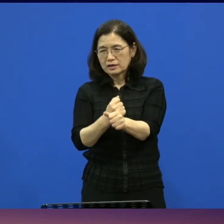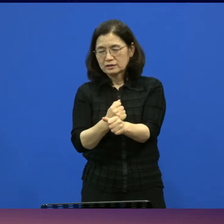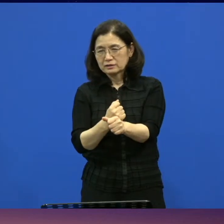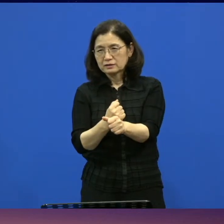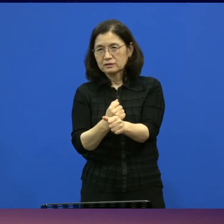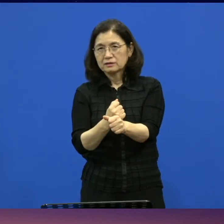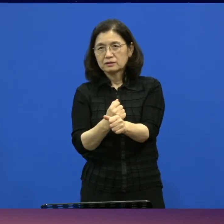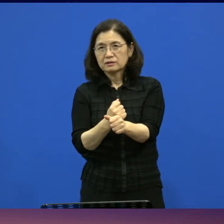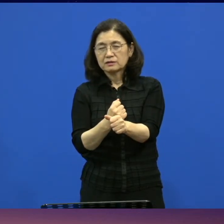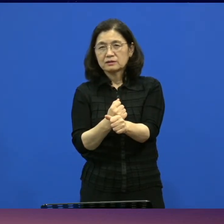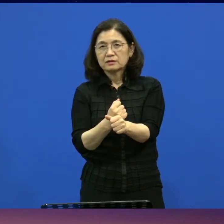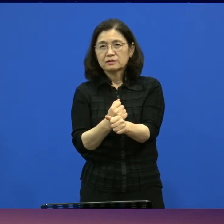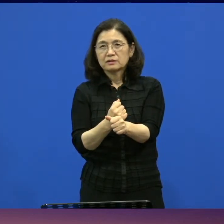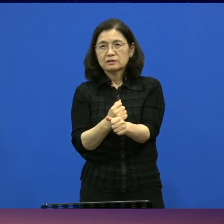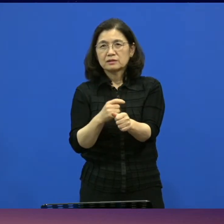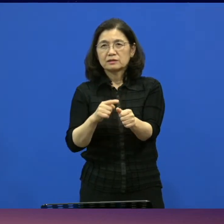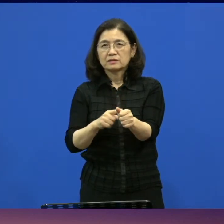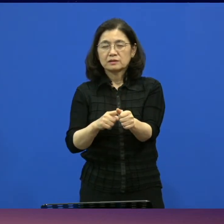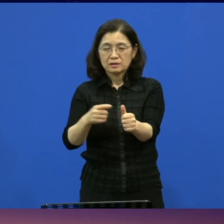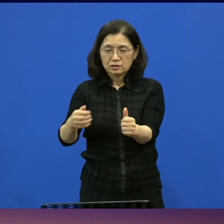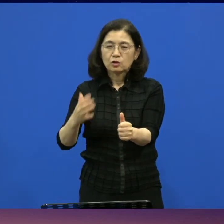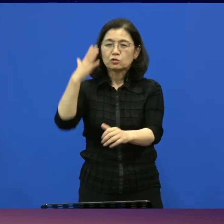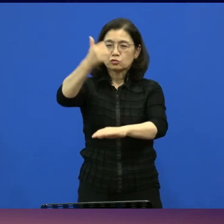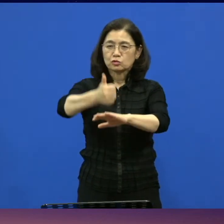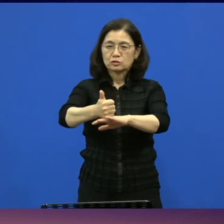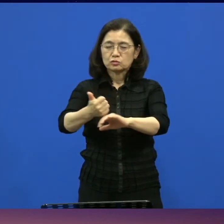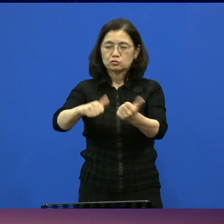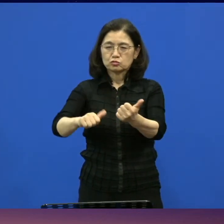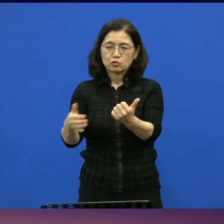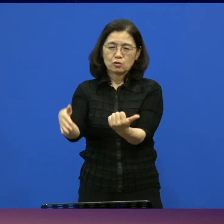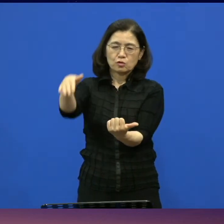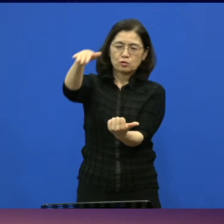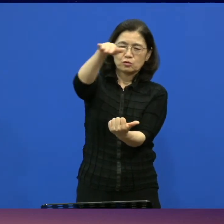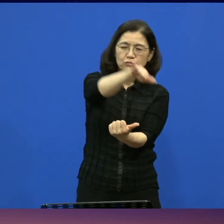어디까지 낮아진 거예요? 무덤까지 들어간 거예요.